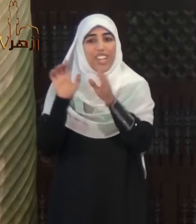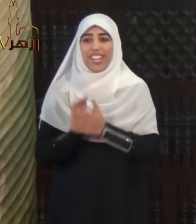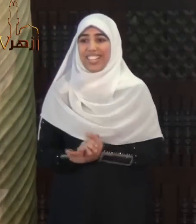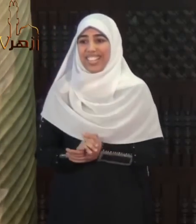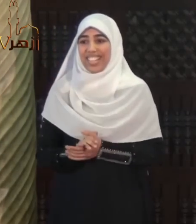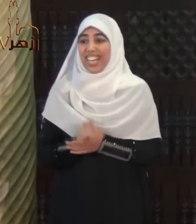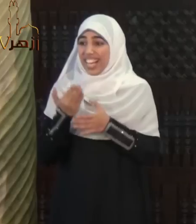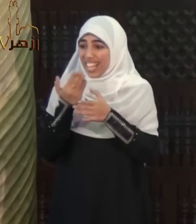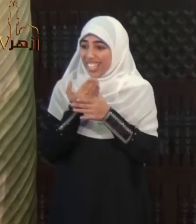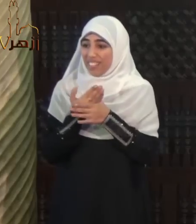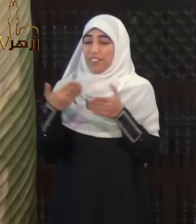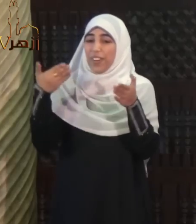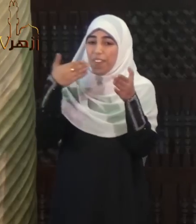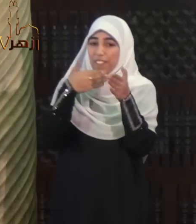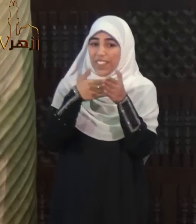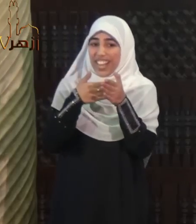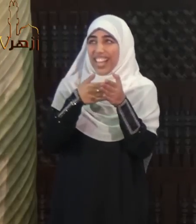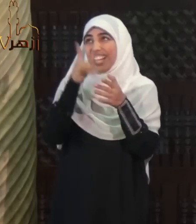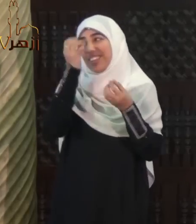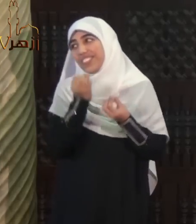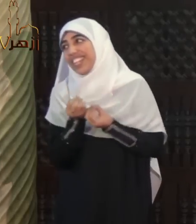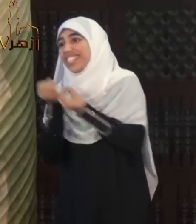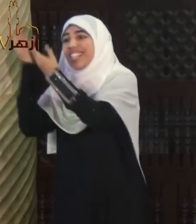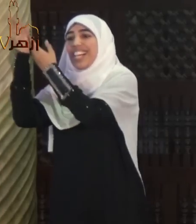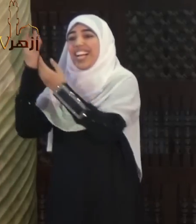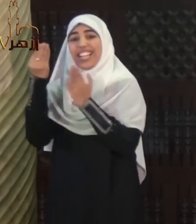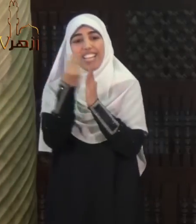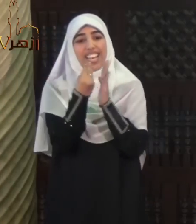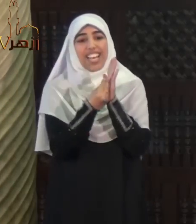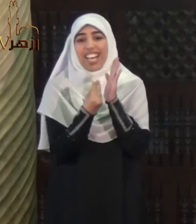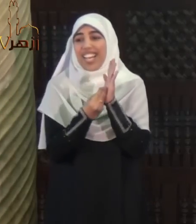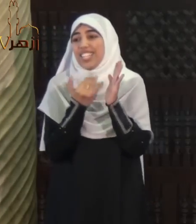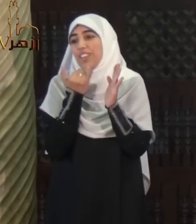تدخلون به الجنة بغير حساب،